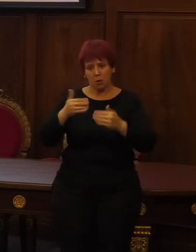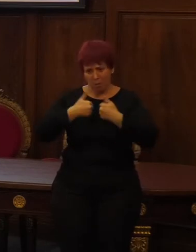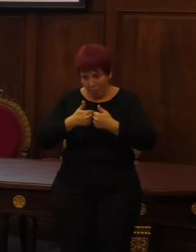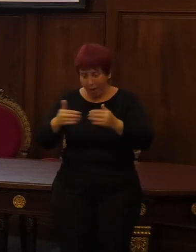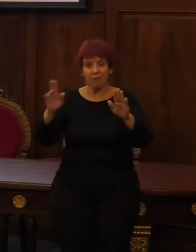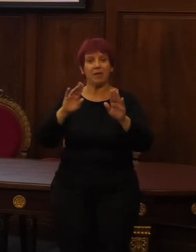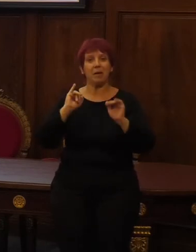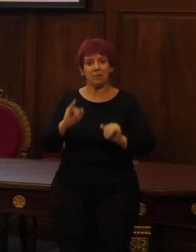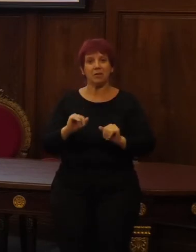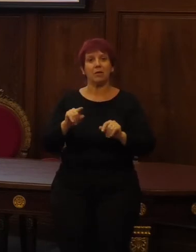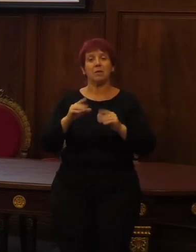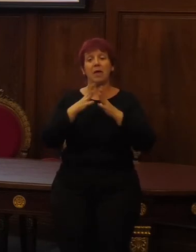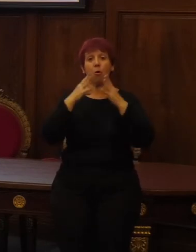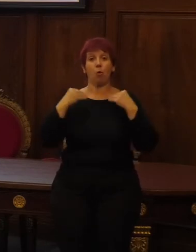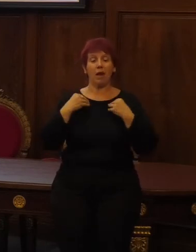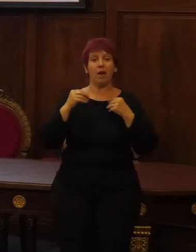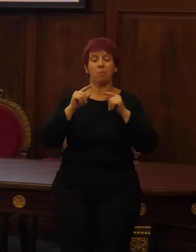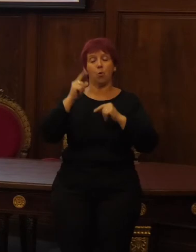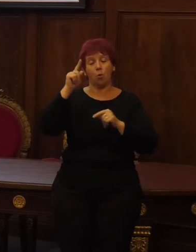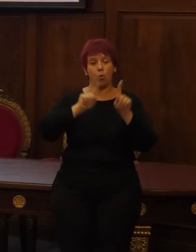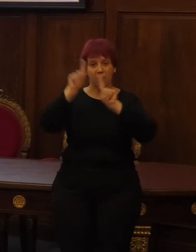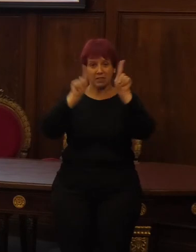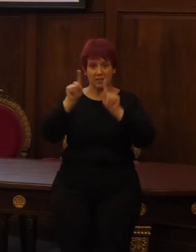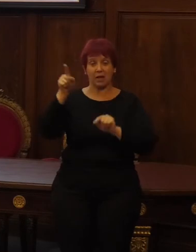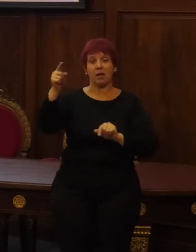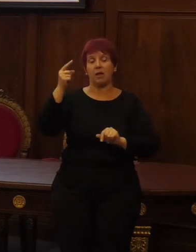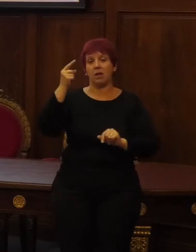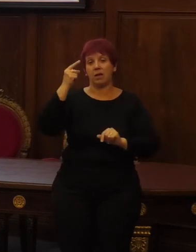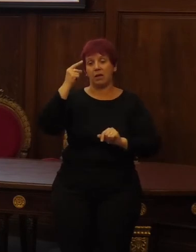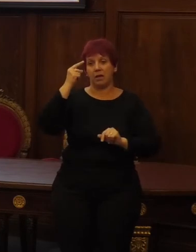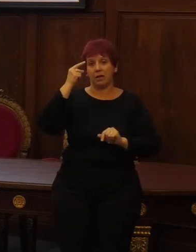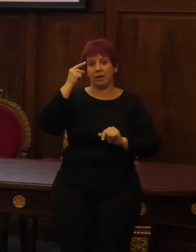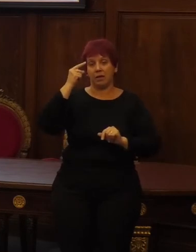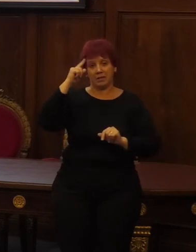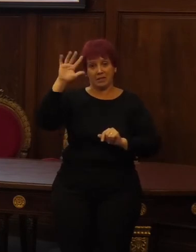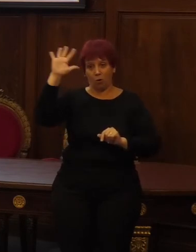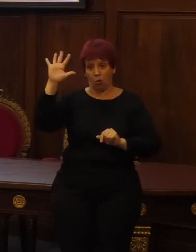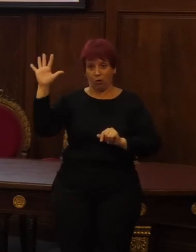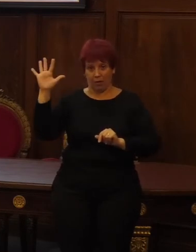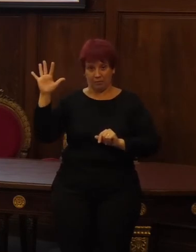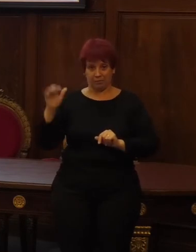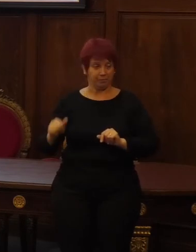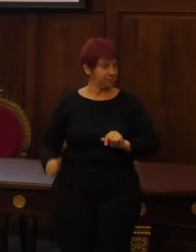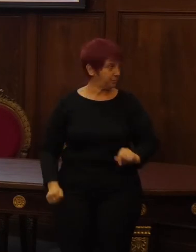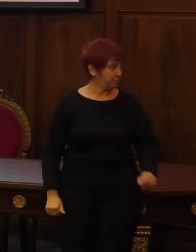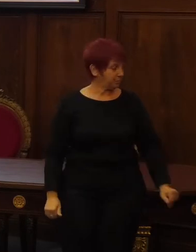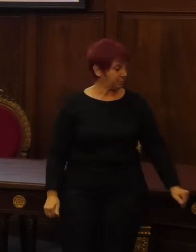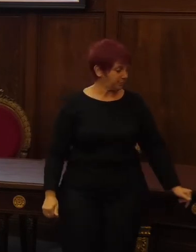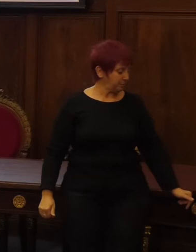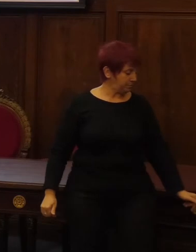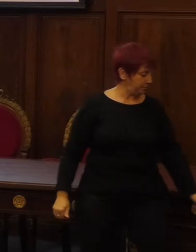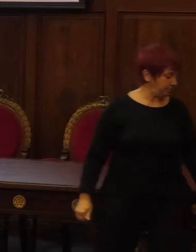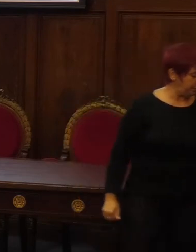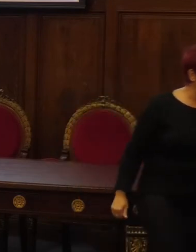1978 abrió sus puertas la Escuela Universitaria de Psicología. No voy a hacer toda la historia, no se preocupen. Con una perspectiva y una